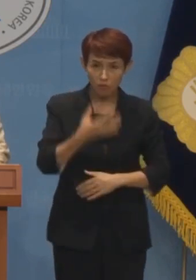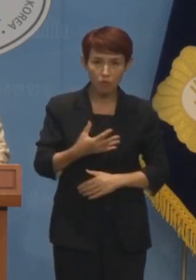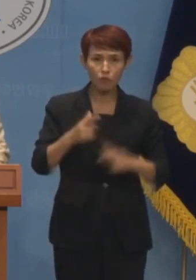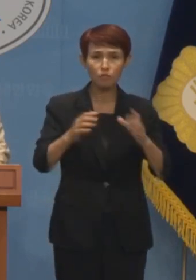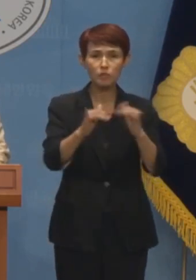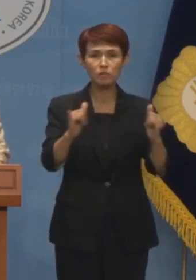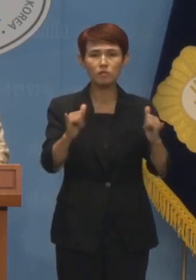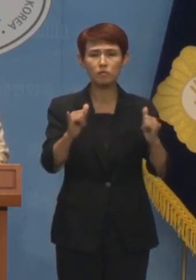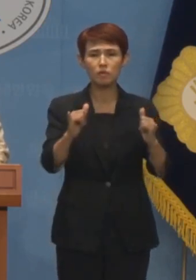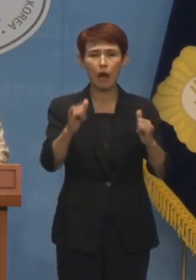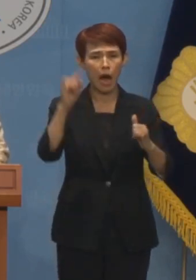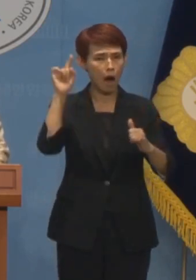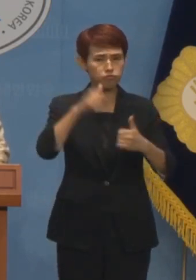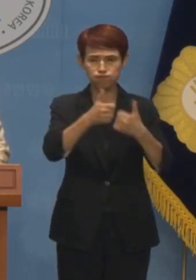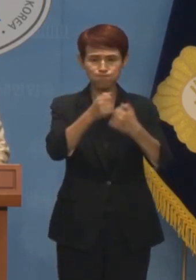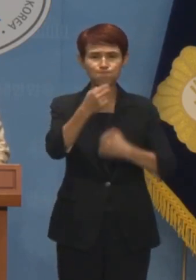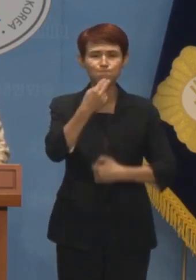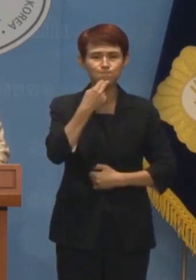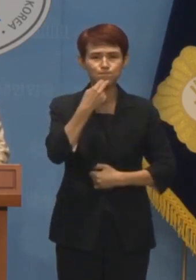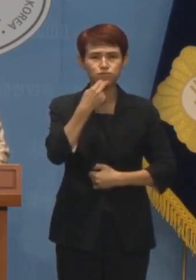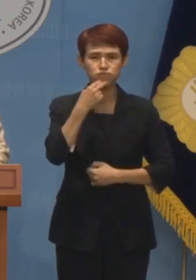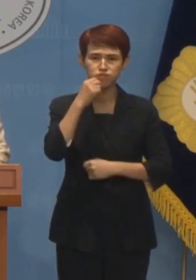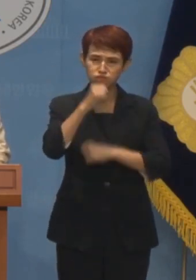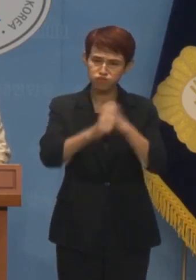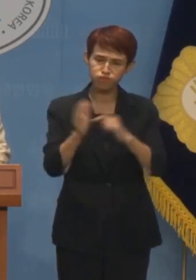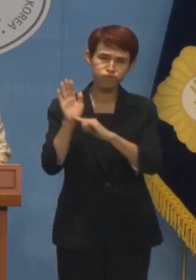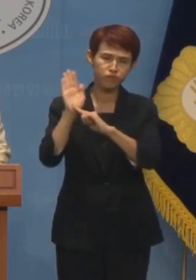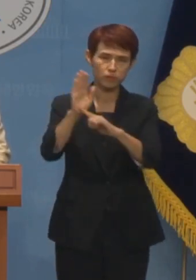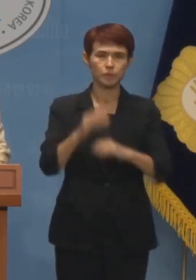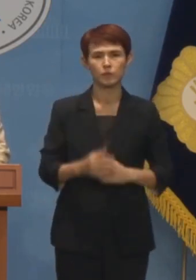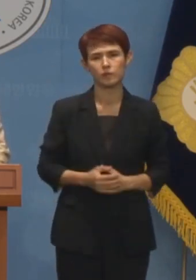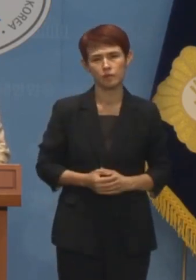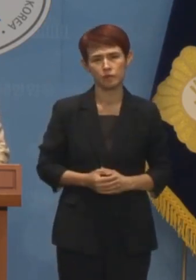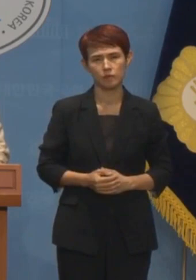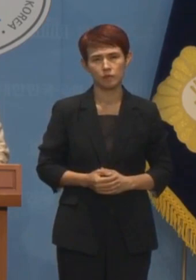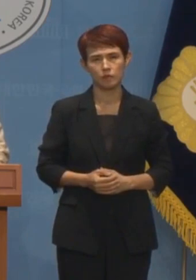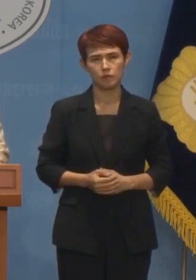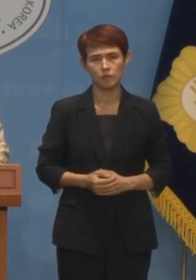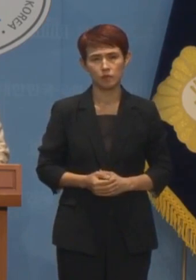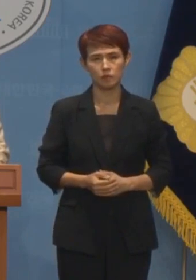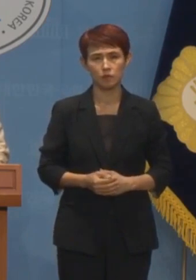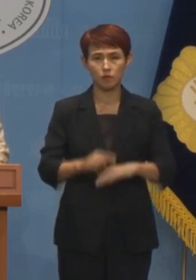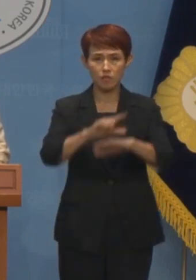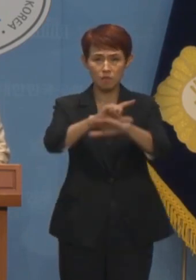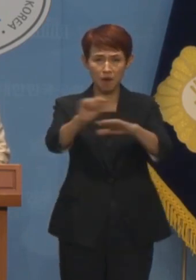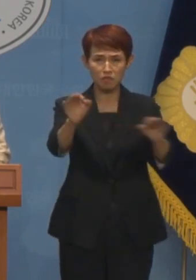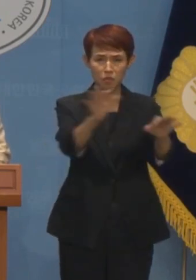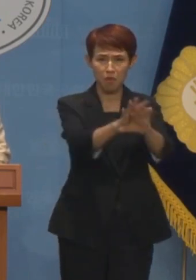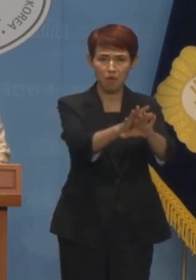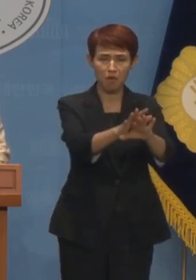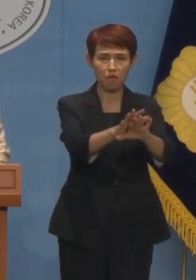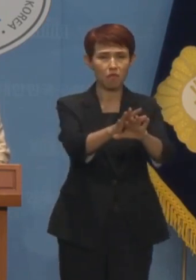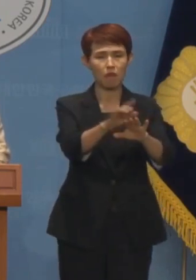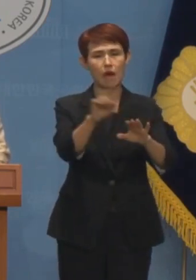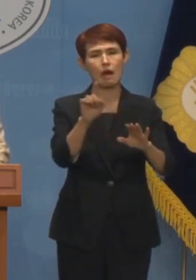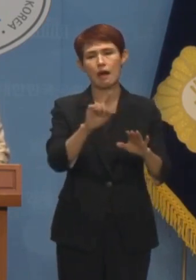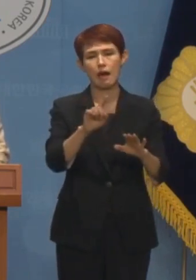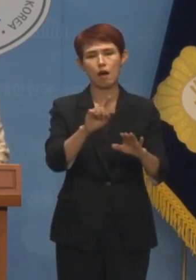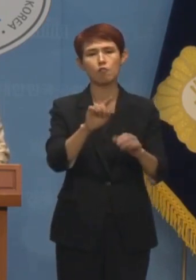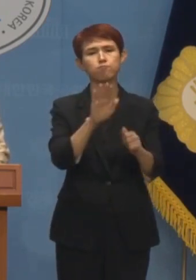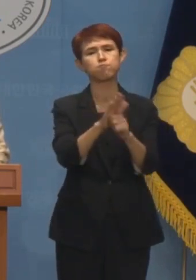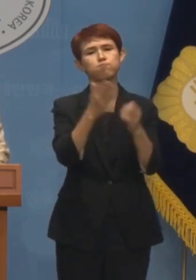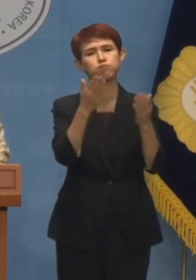무심한 처사입니다. 또한 지방 소멸에 상응하겠다는 정부가 지역의 존립을 위태롭게 하는